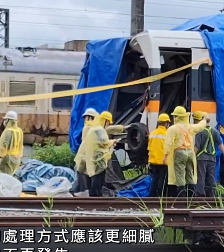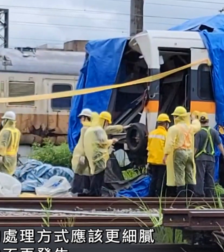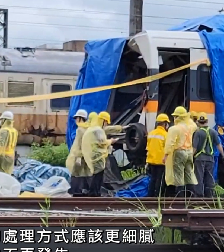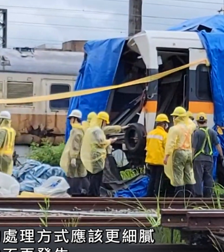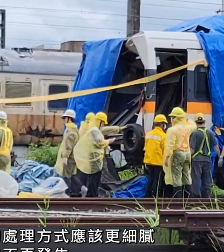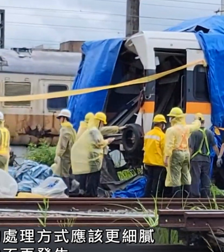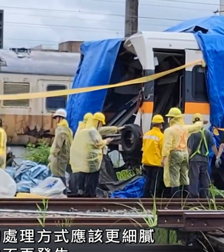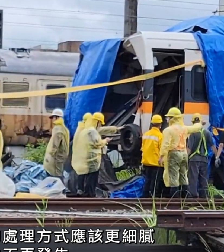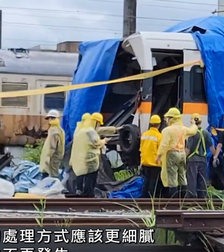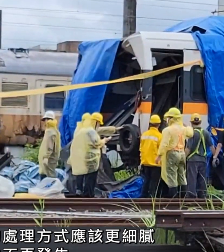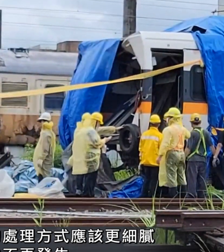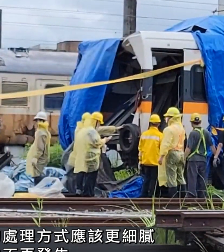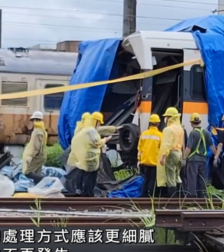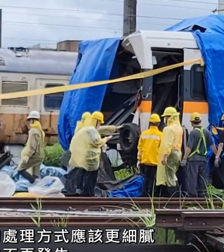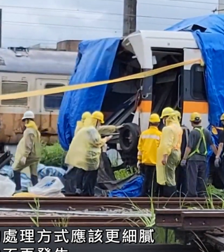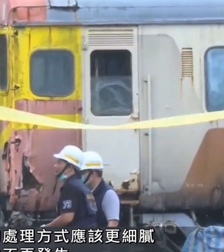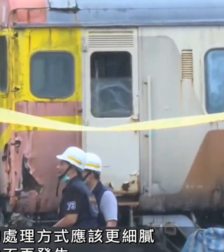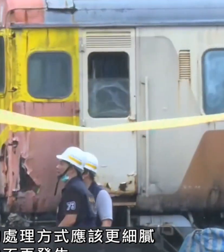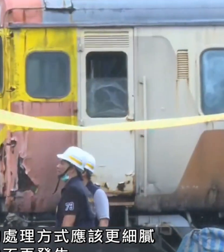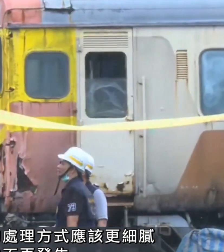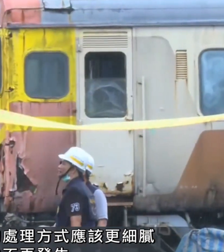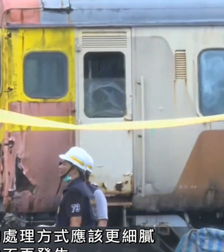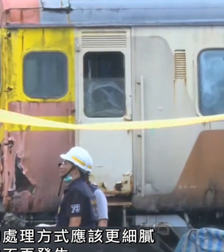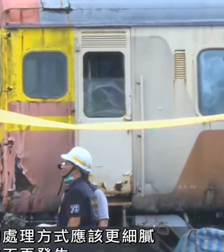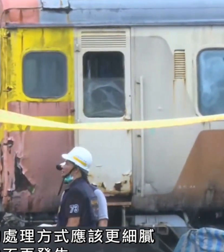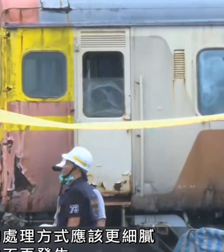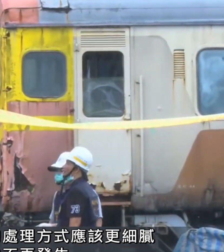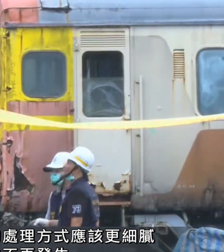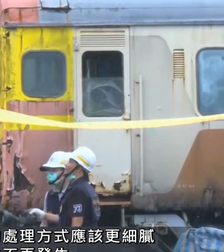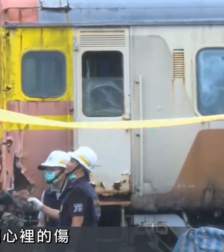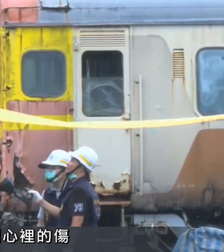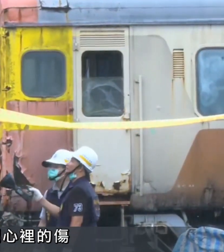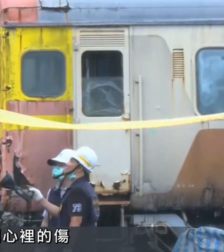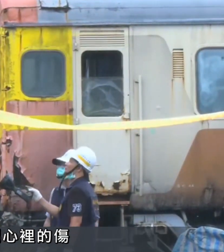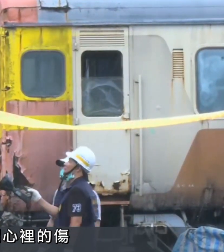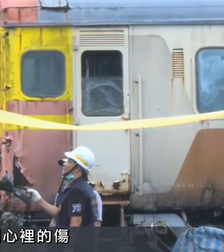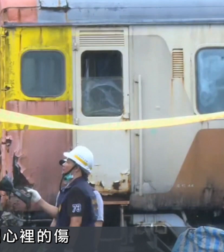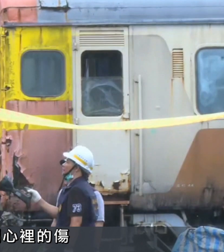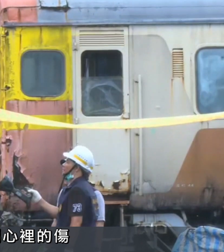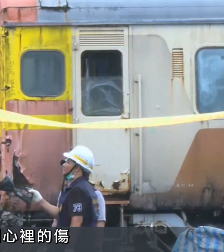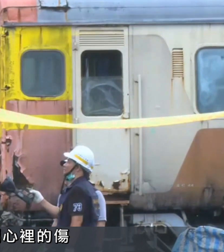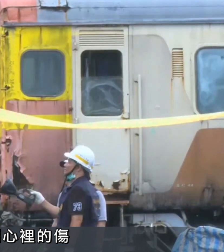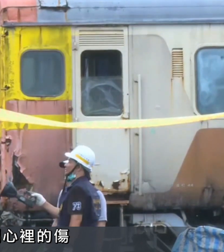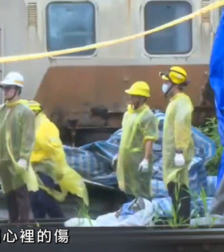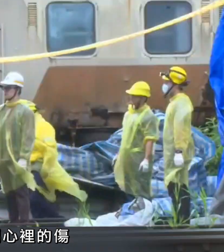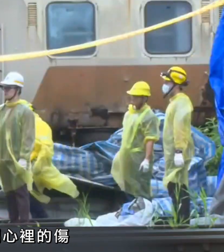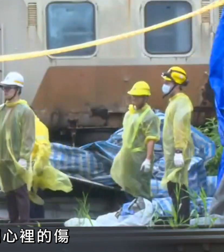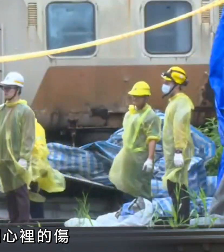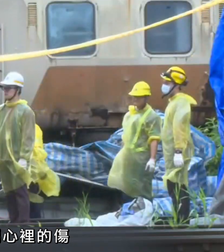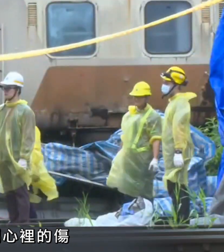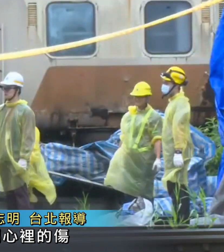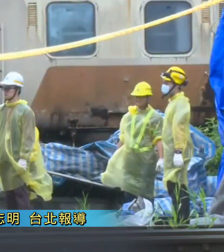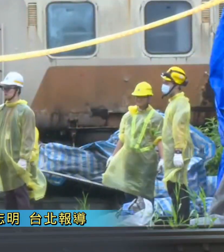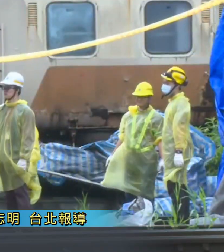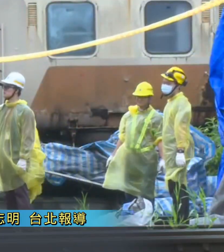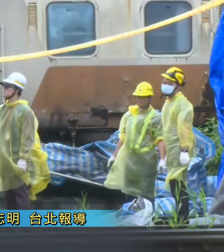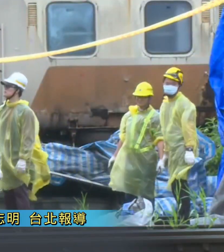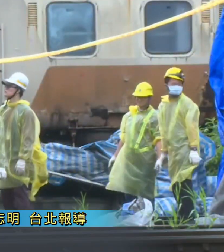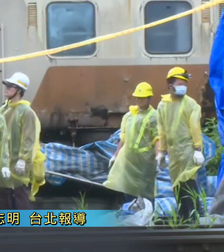该更细腻，也要确保类似事件不再发生，以免一再揭开家属心里的伤。记者陈希正、沈志明台北报